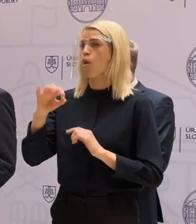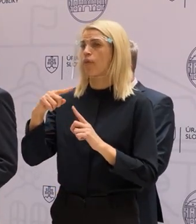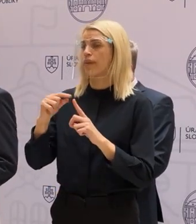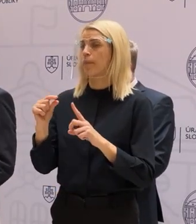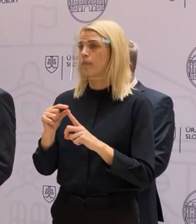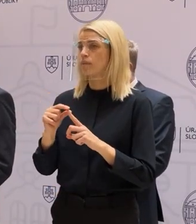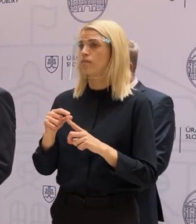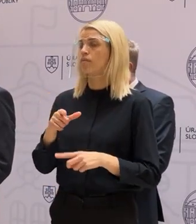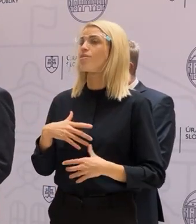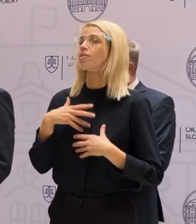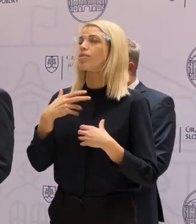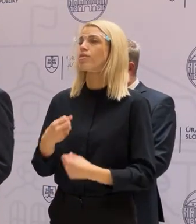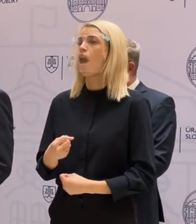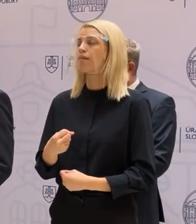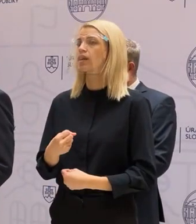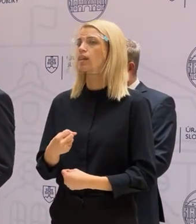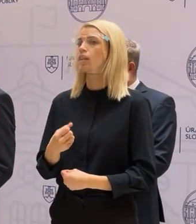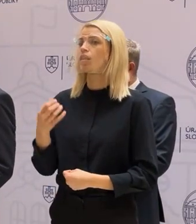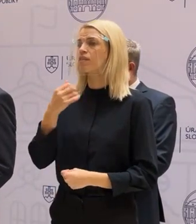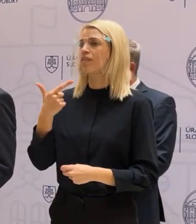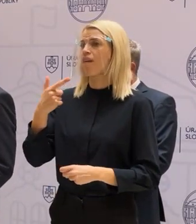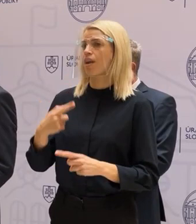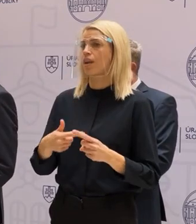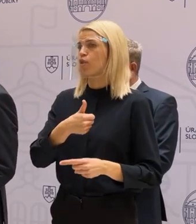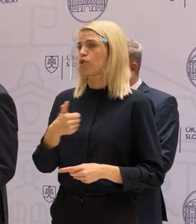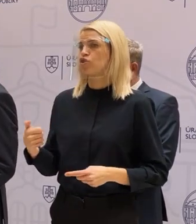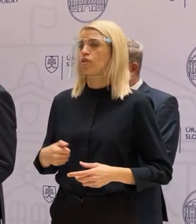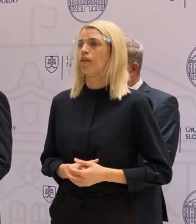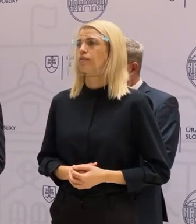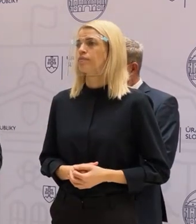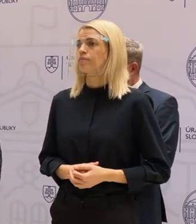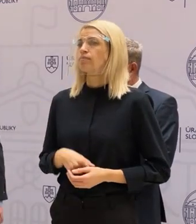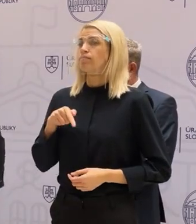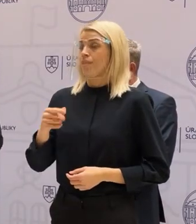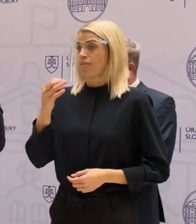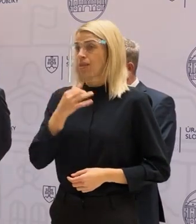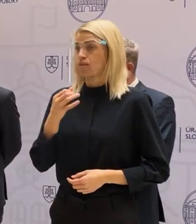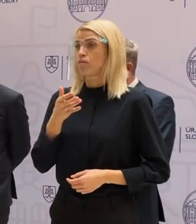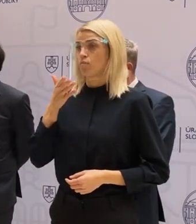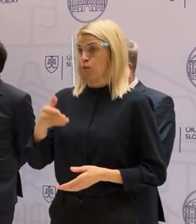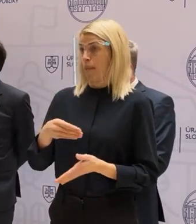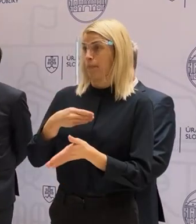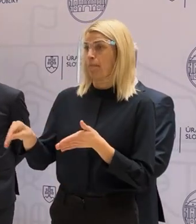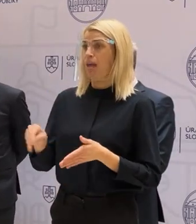je vlastne navrhované testovanie dvakrát do týždňa. Budú tieto testy naďalej